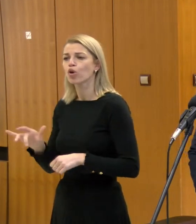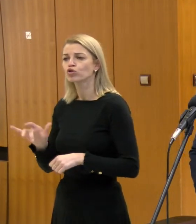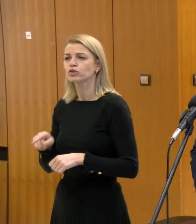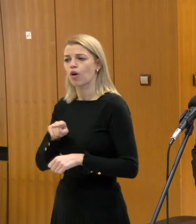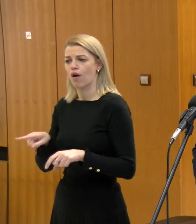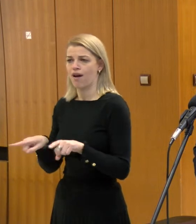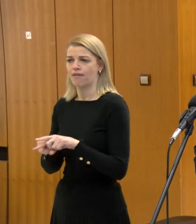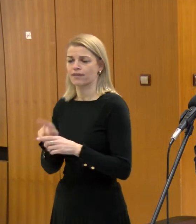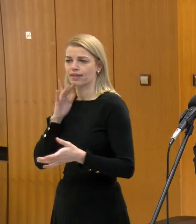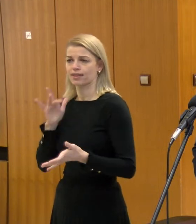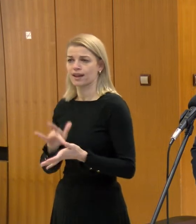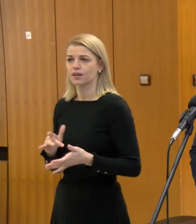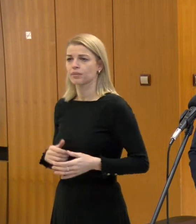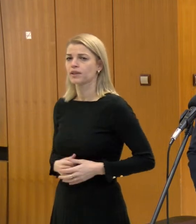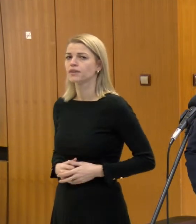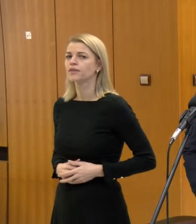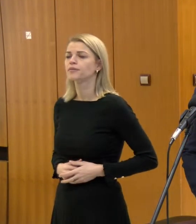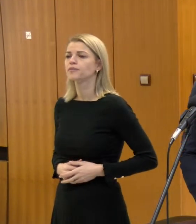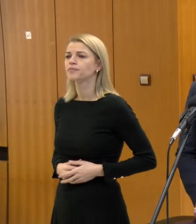termínu.